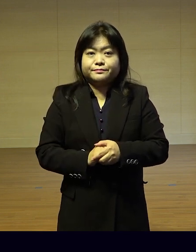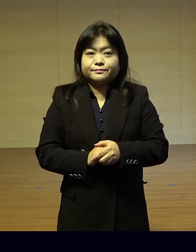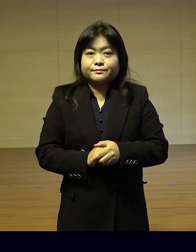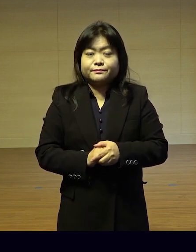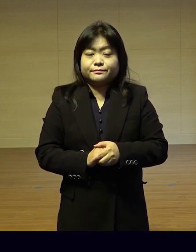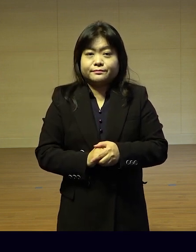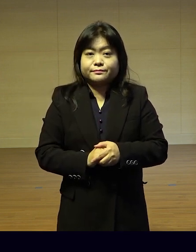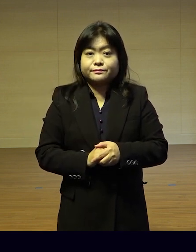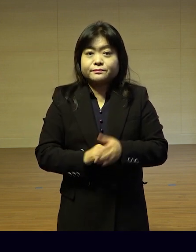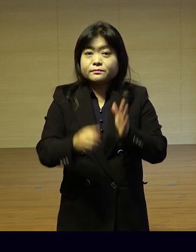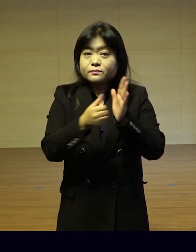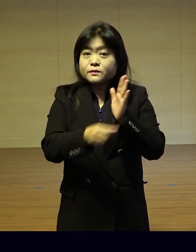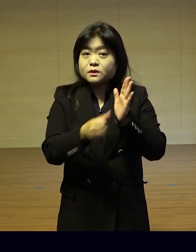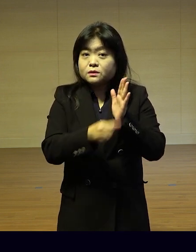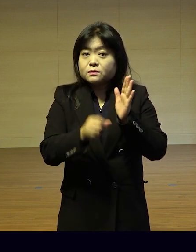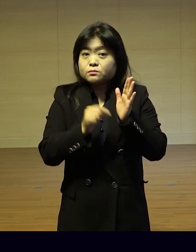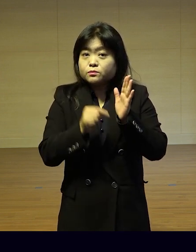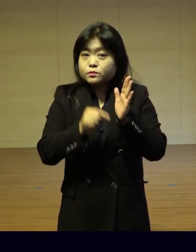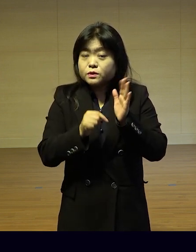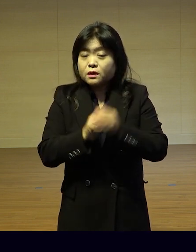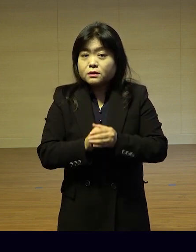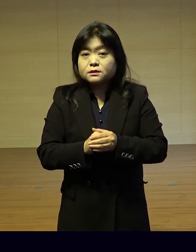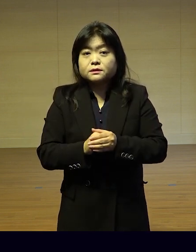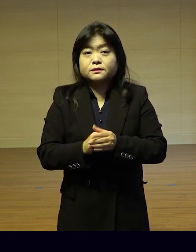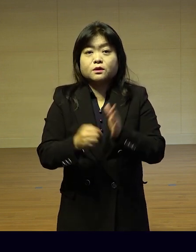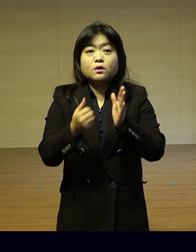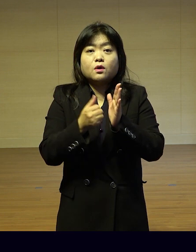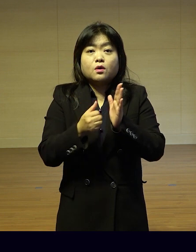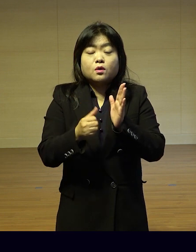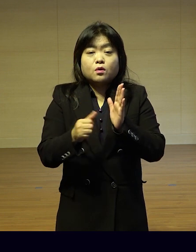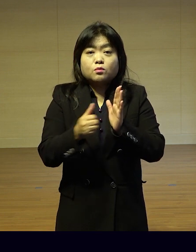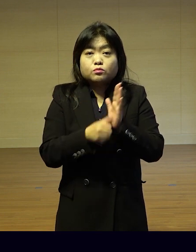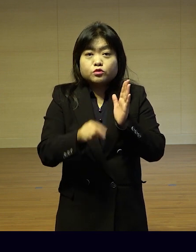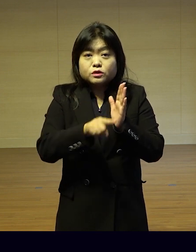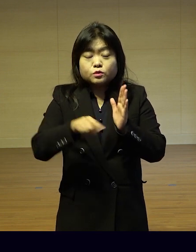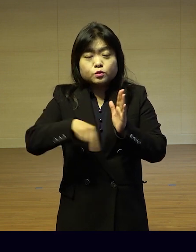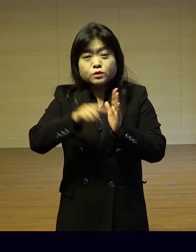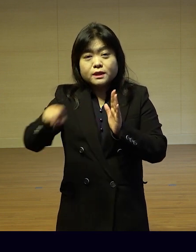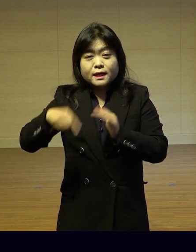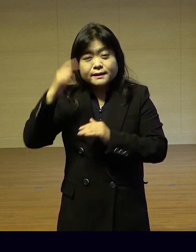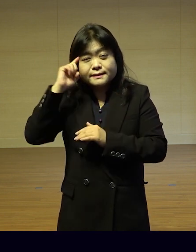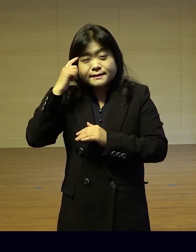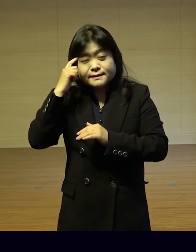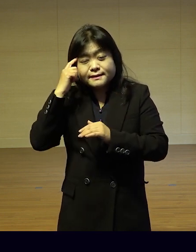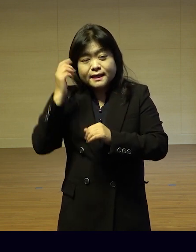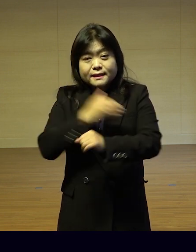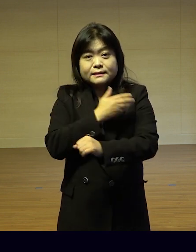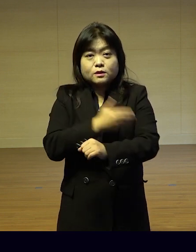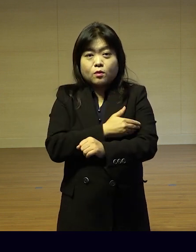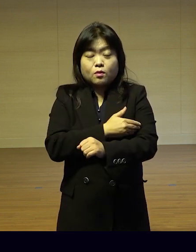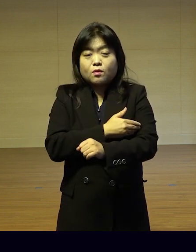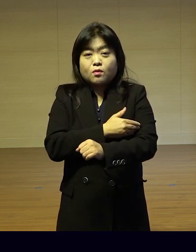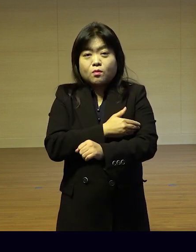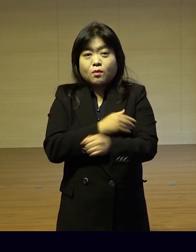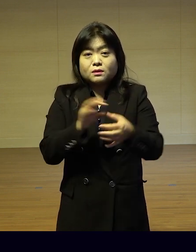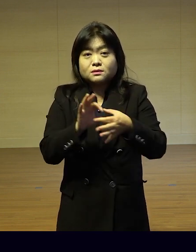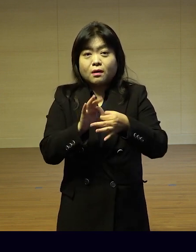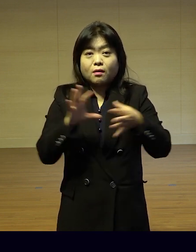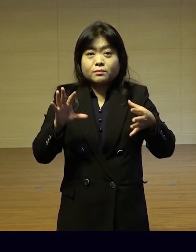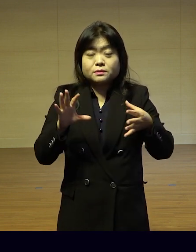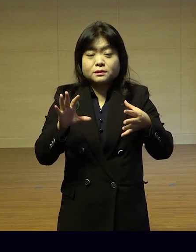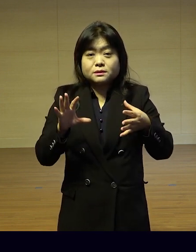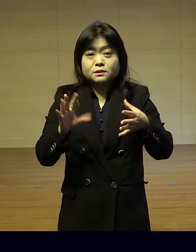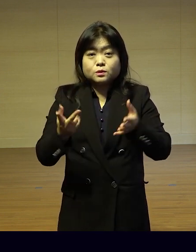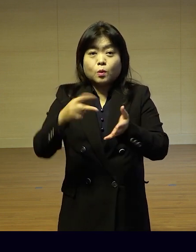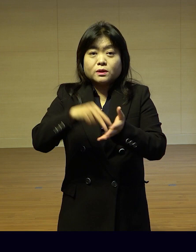그러니까 딩한지히라고 하는 것은 물 자체는 우리의 인식 능력으로부터 독립해서 별도로